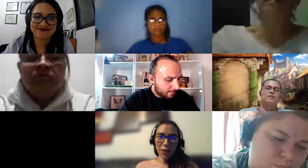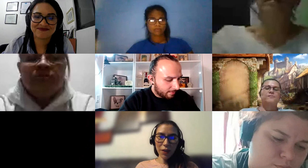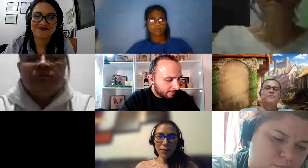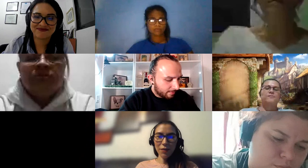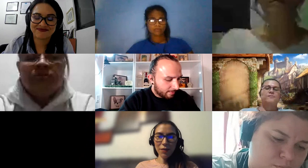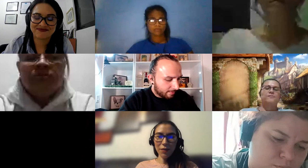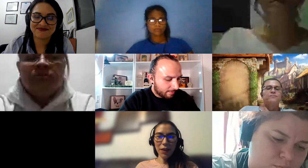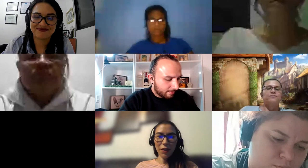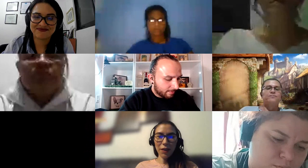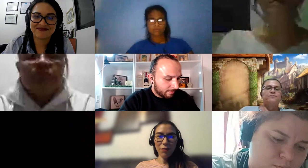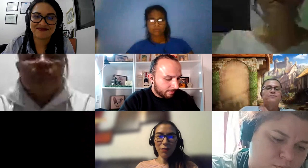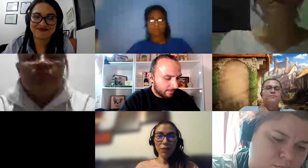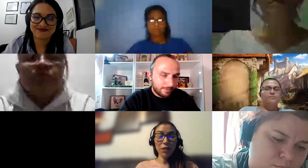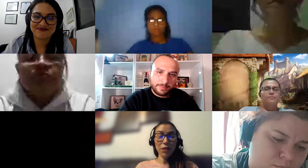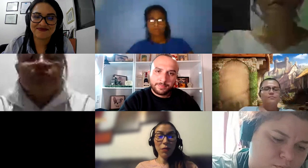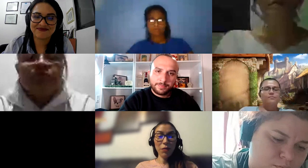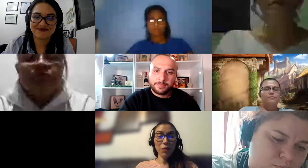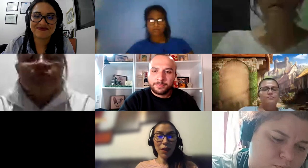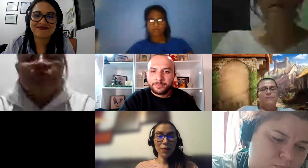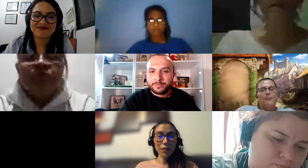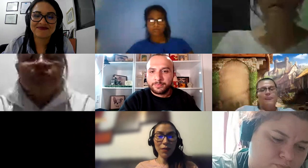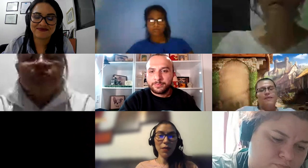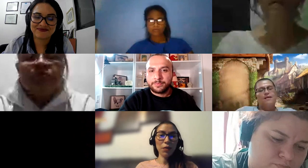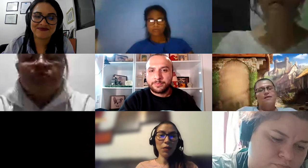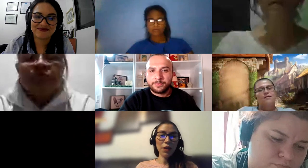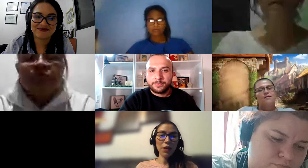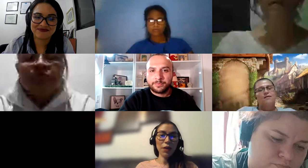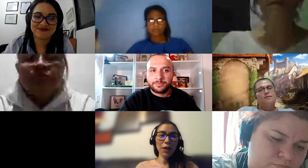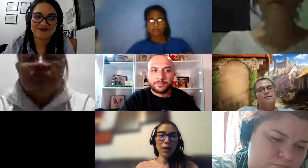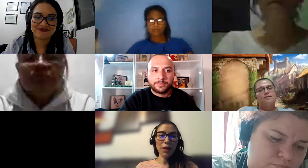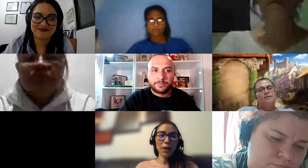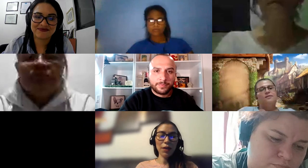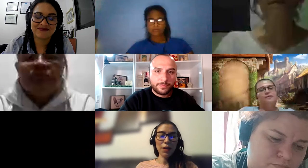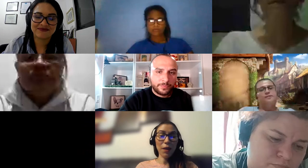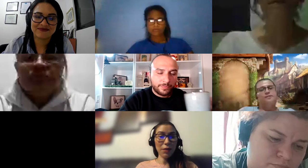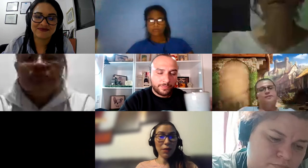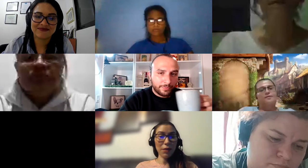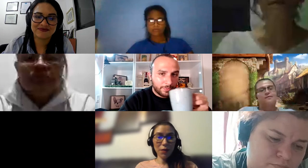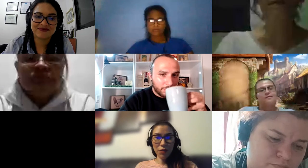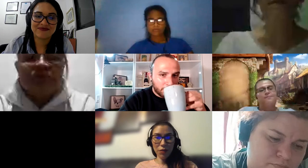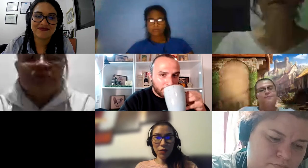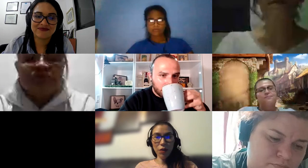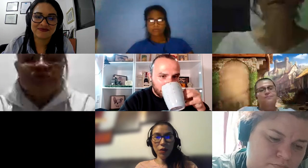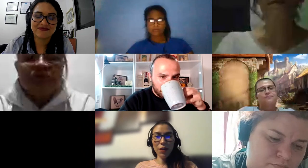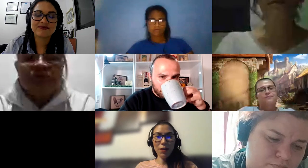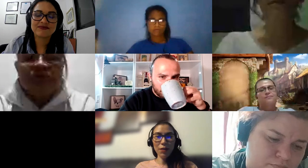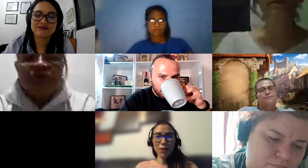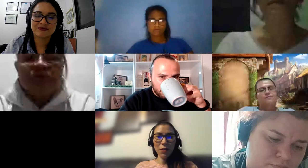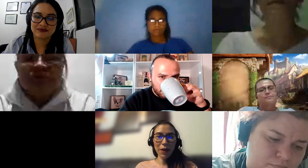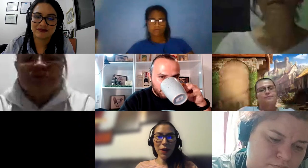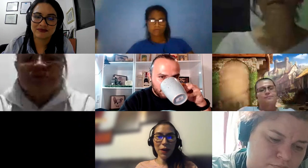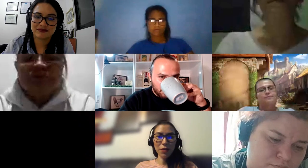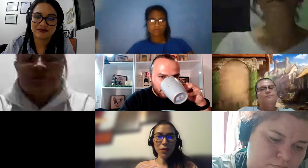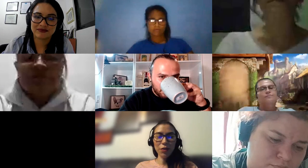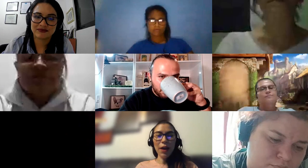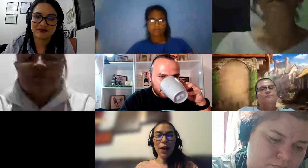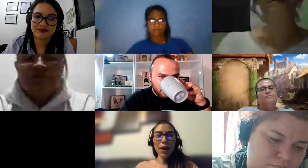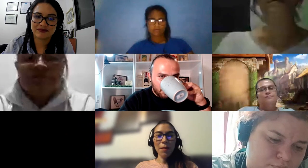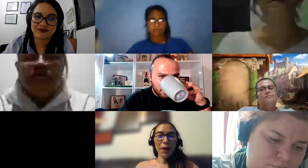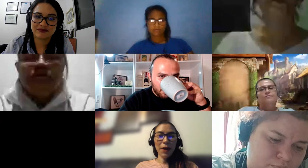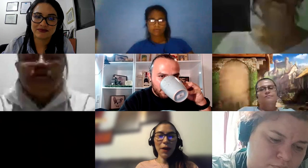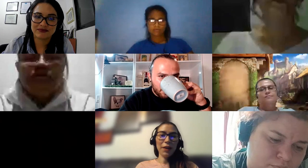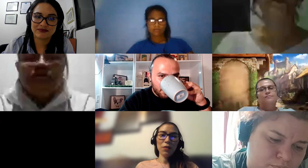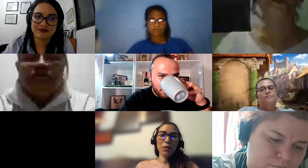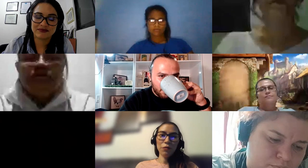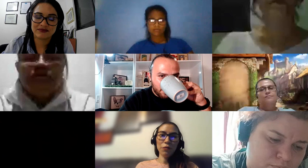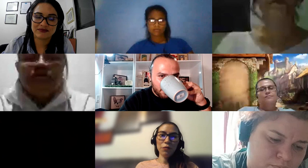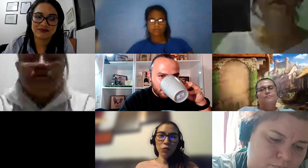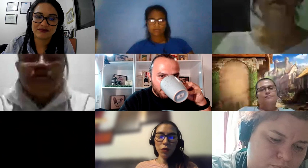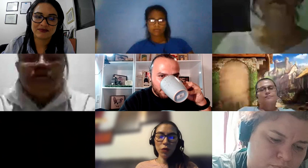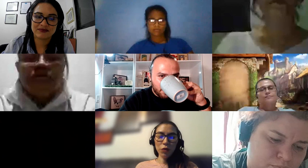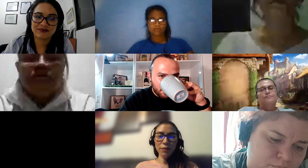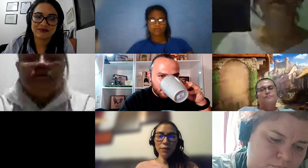ustedes en recibir este tipo de capacitaciones y de espacios para que en un futuro